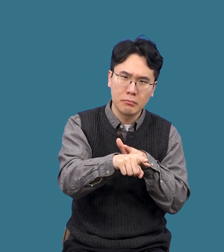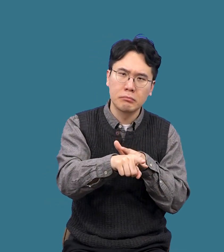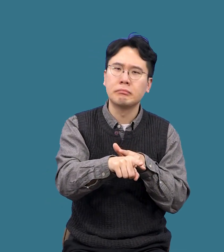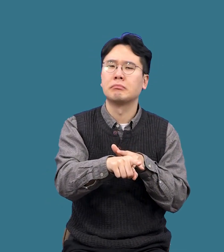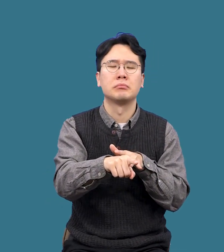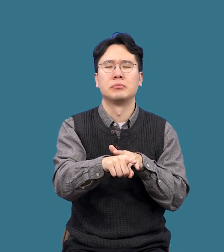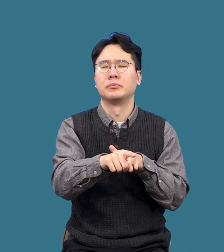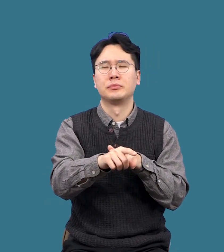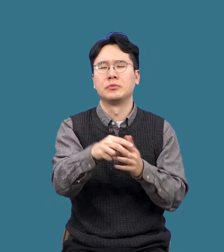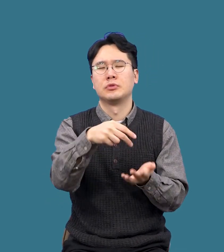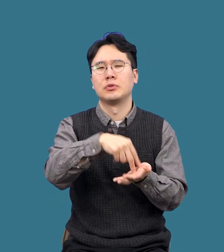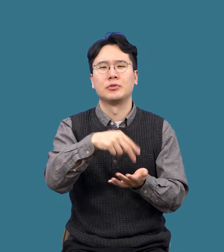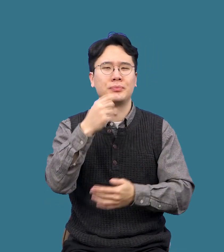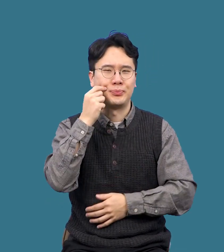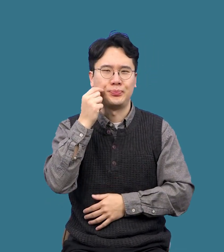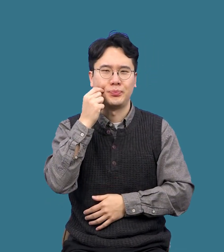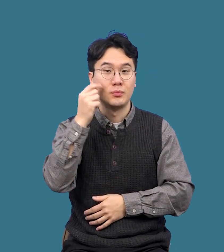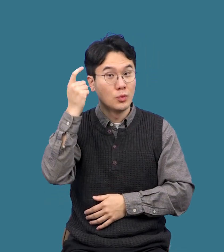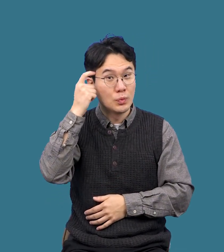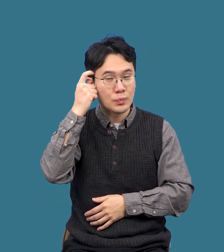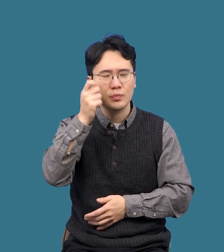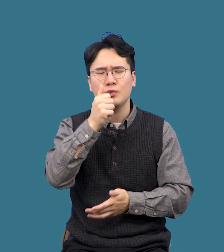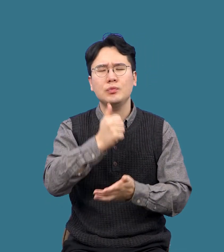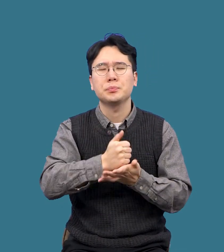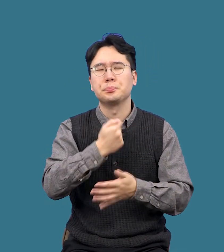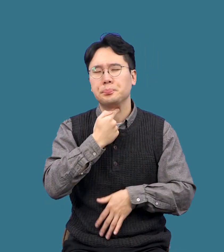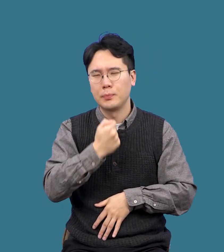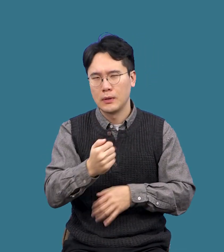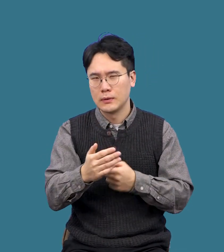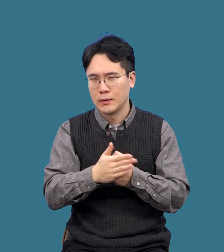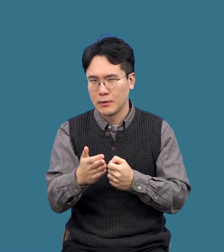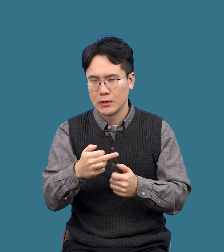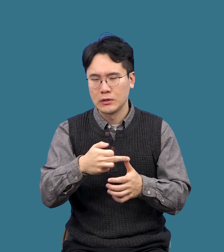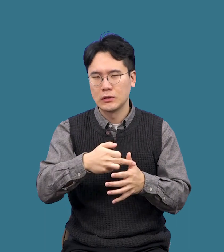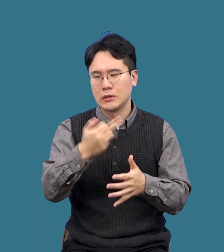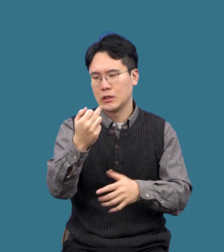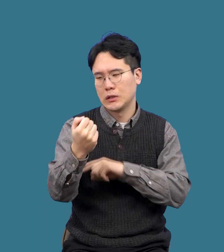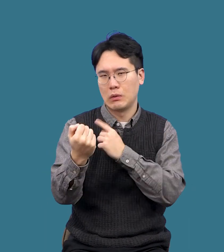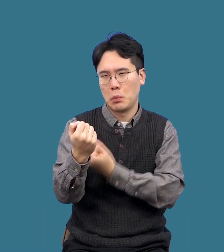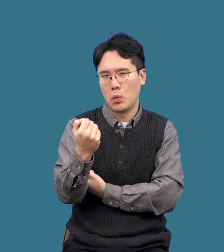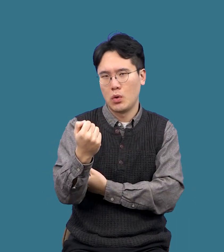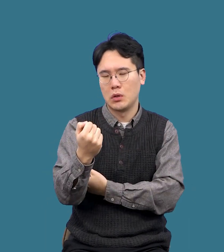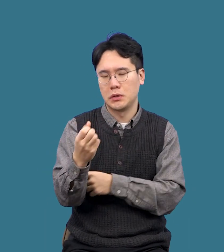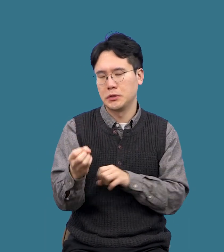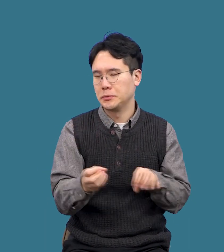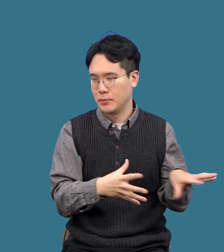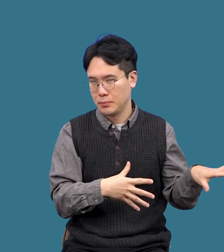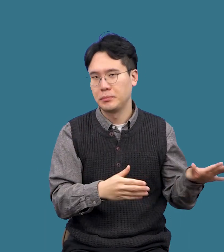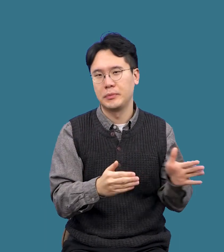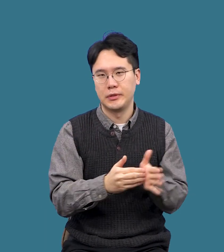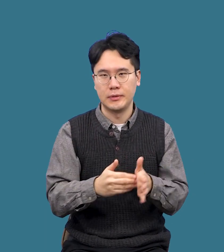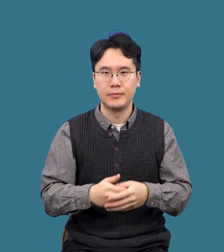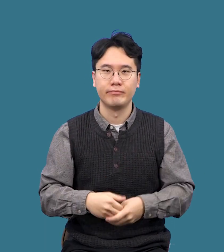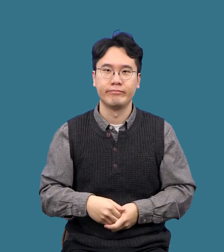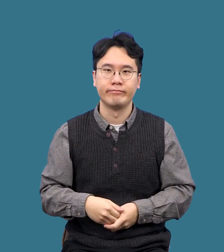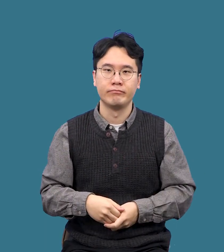장자의 특권, 권한을 상실했던 것입니다. 그리고 이것도 이미 성경에 예언되어 있습니다.